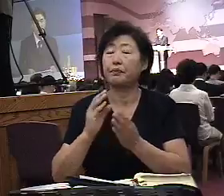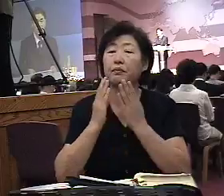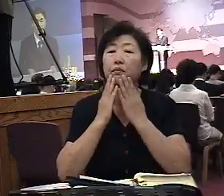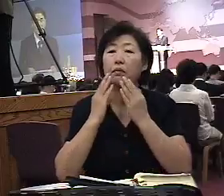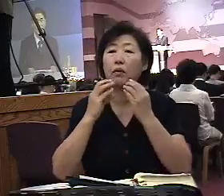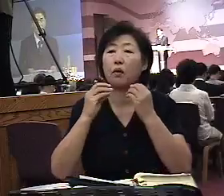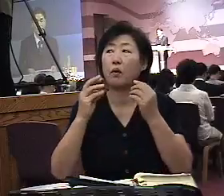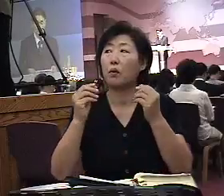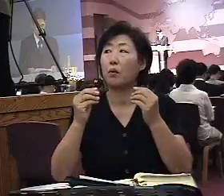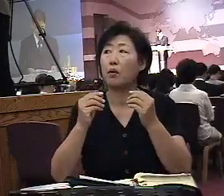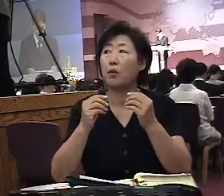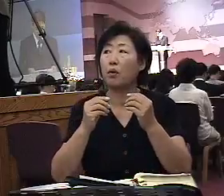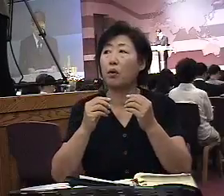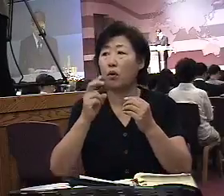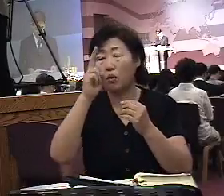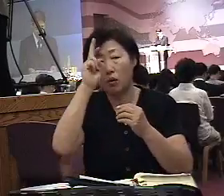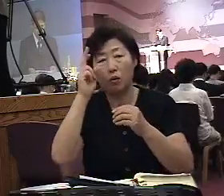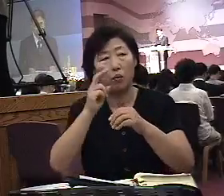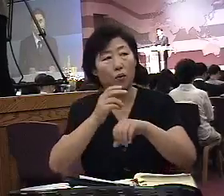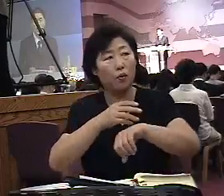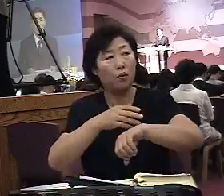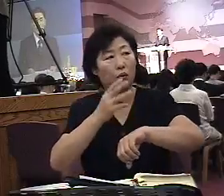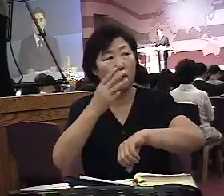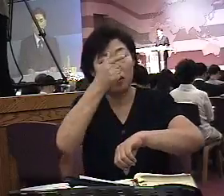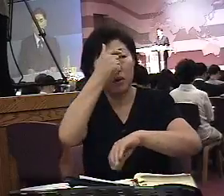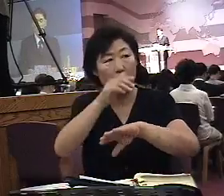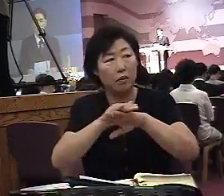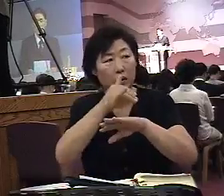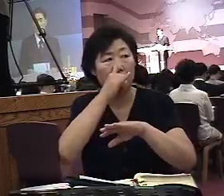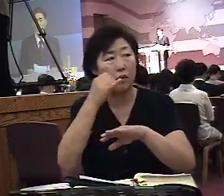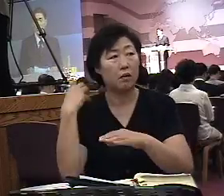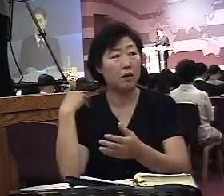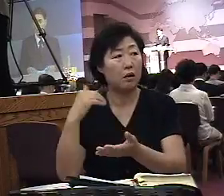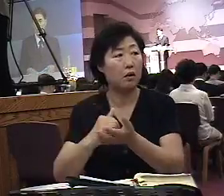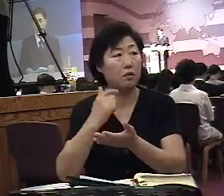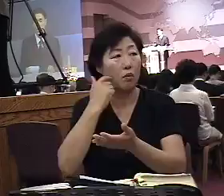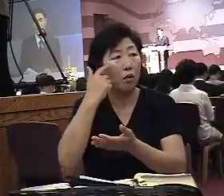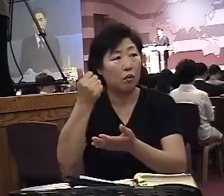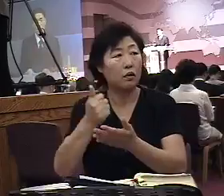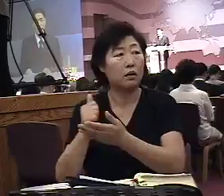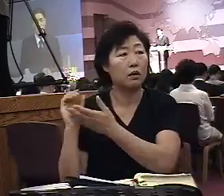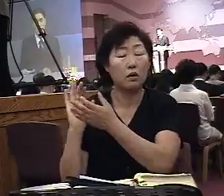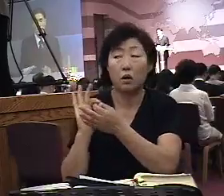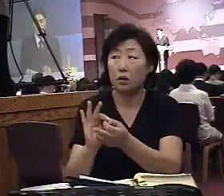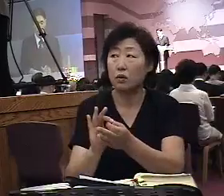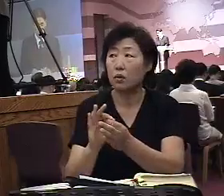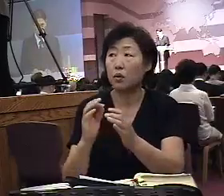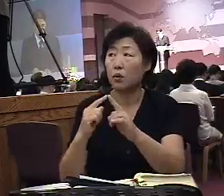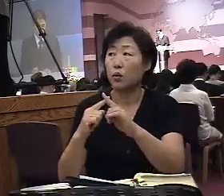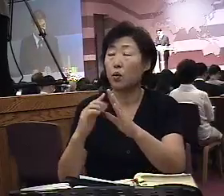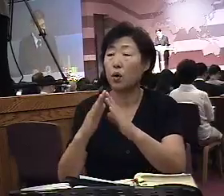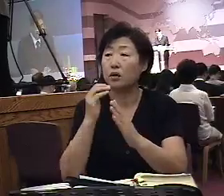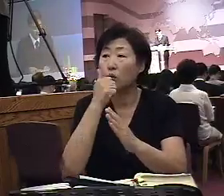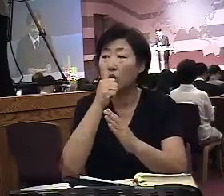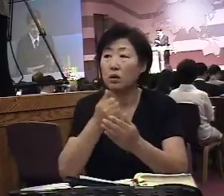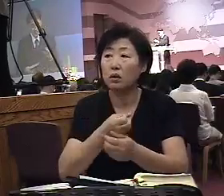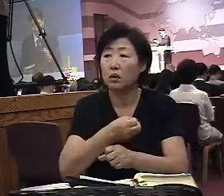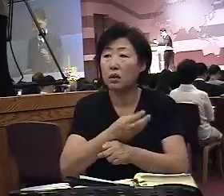오후 4시에 친교실에서 있을 예정입니다. 담임 목사님께서 계속해서 교회 소식